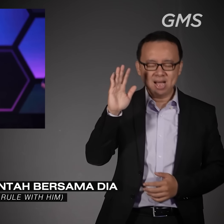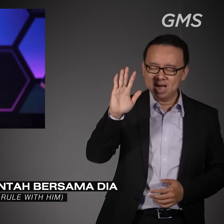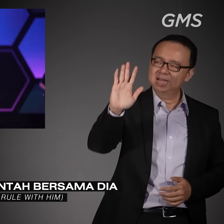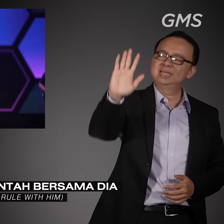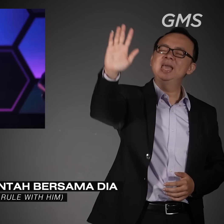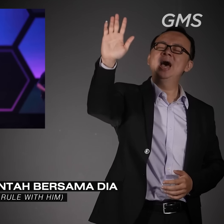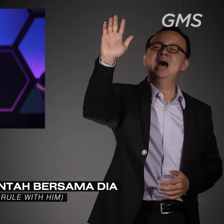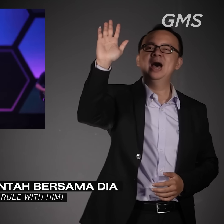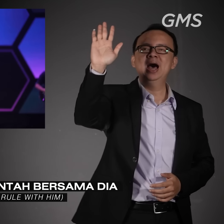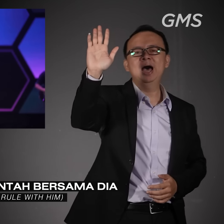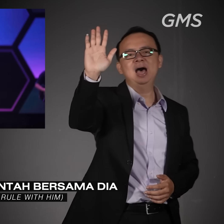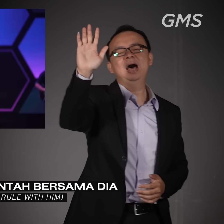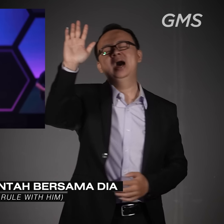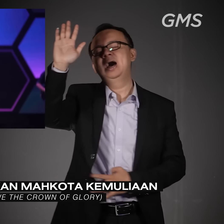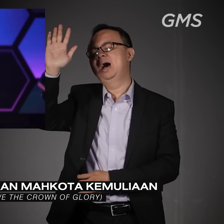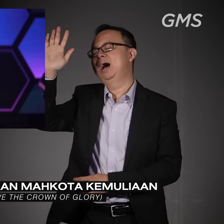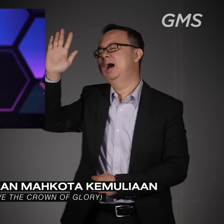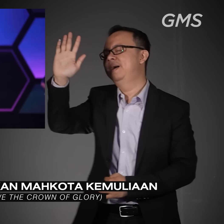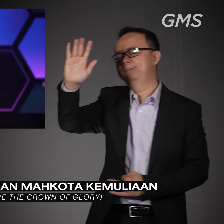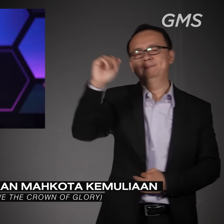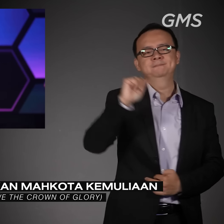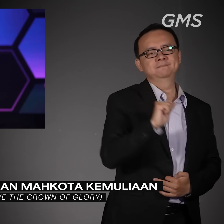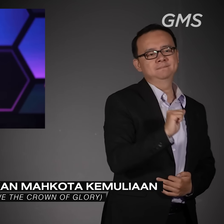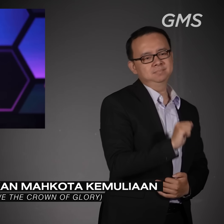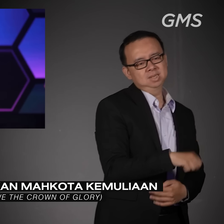bersama Dia.